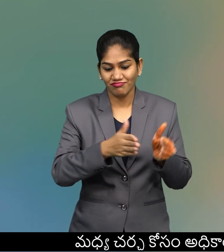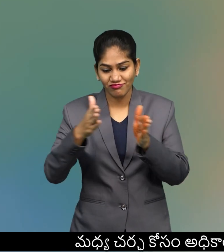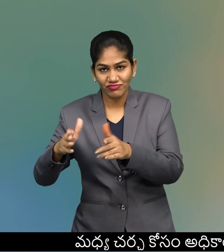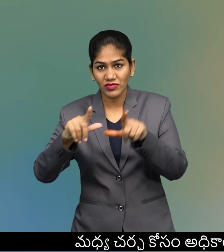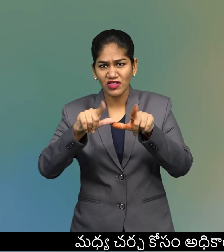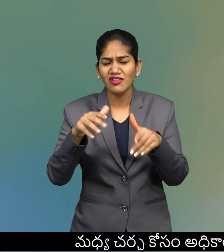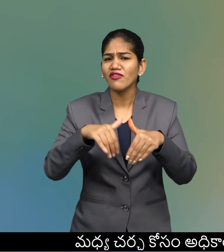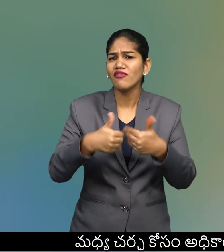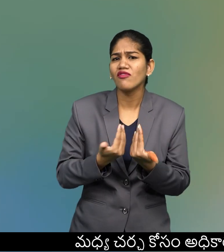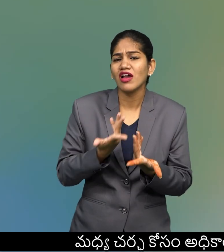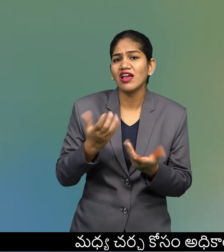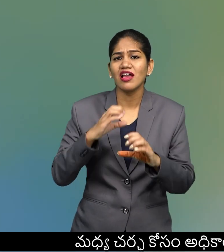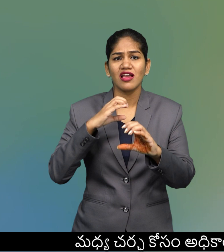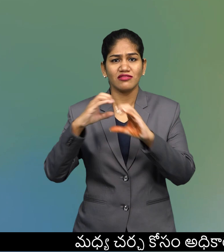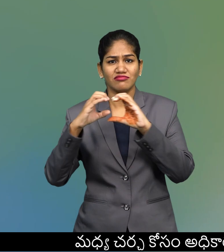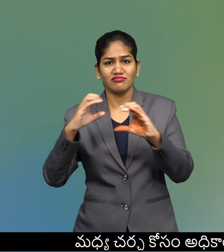సమావేశాల శ్రేణి.